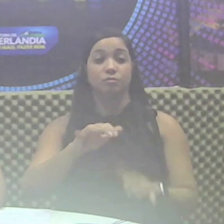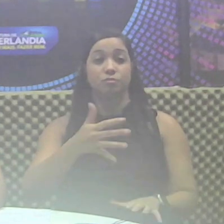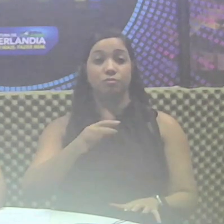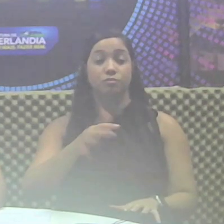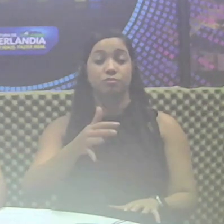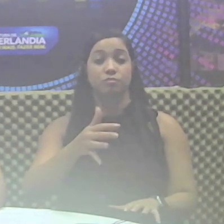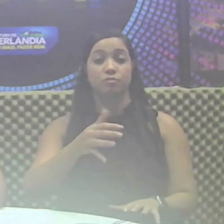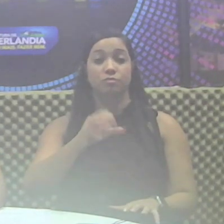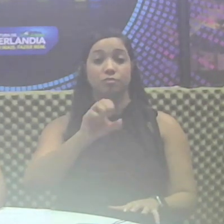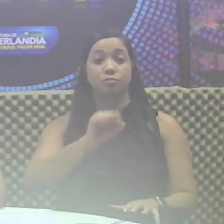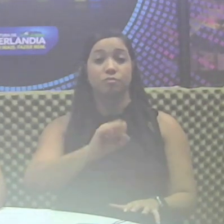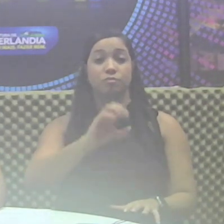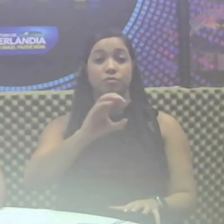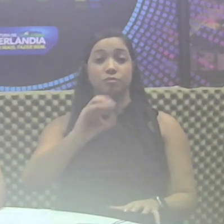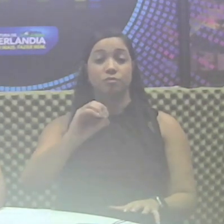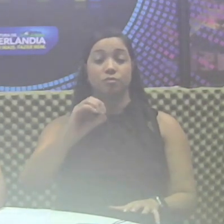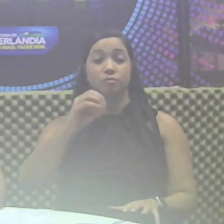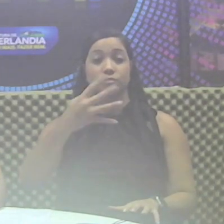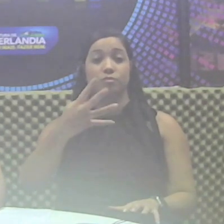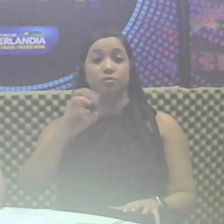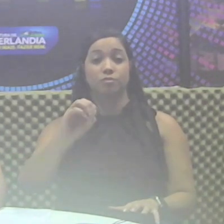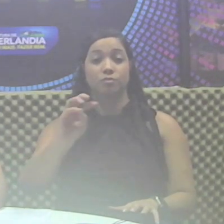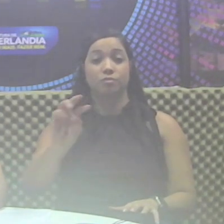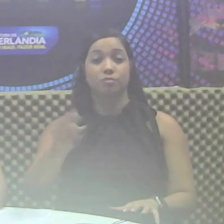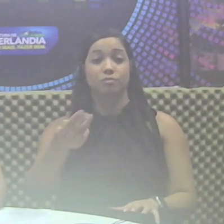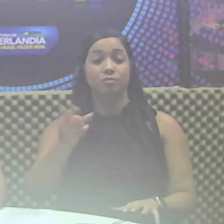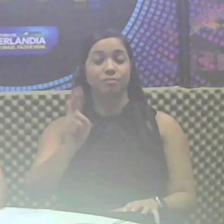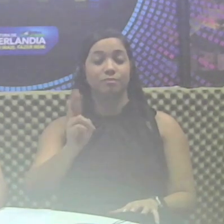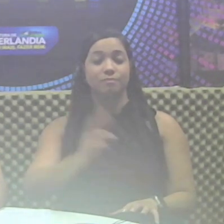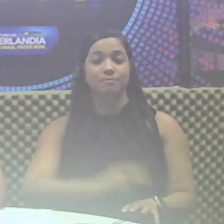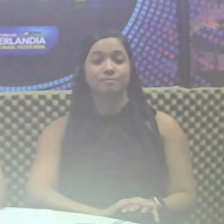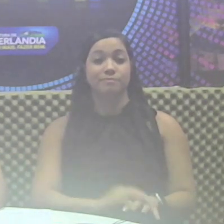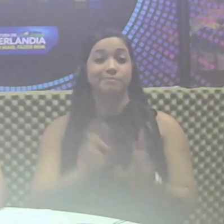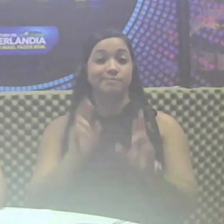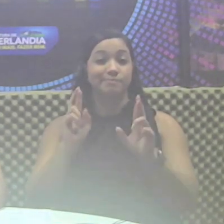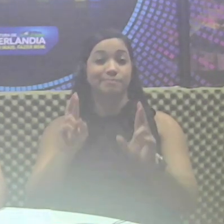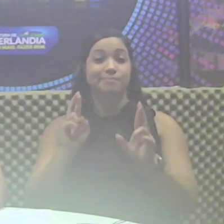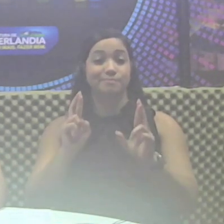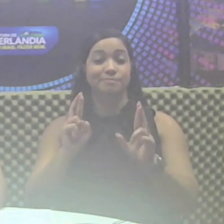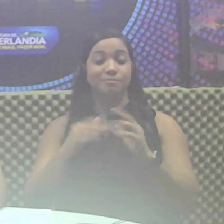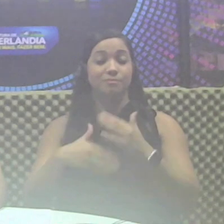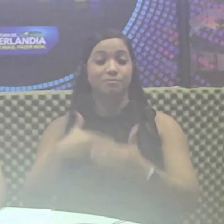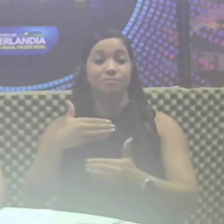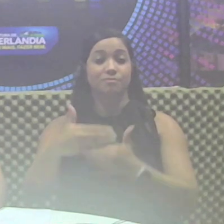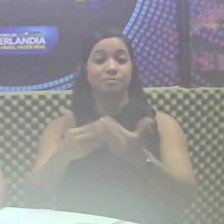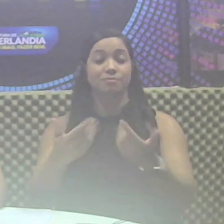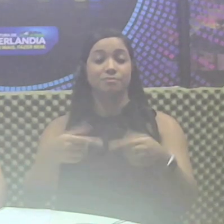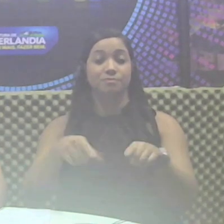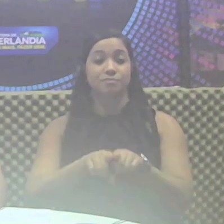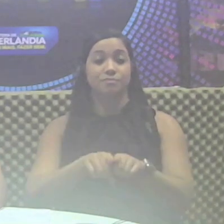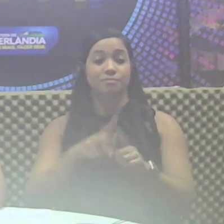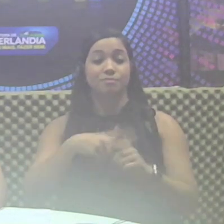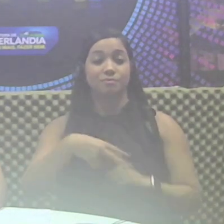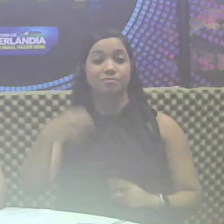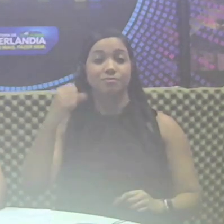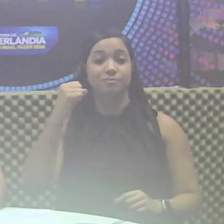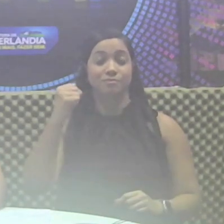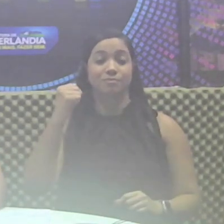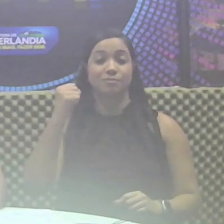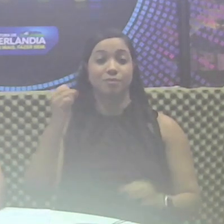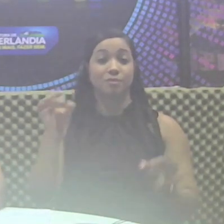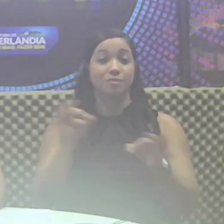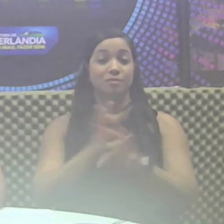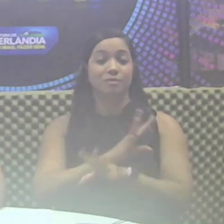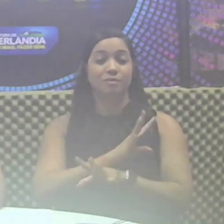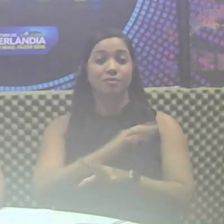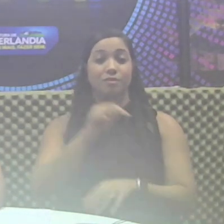aproximadamente R$ 840 milhões de reais. A expectativa é de que o processo com participante vencedora seja concluído